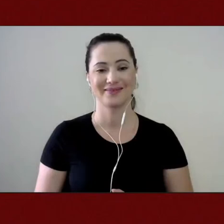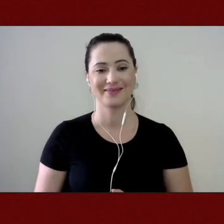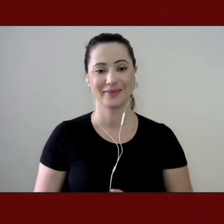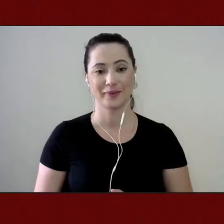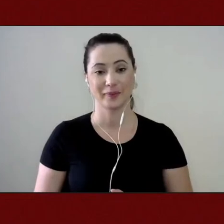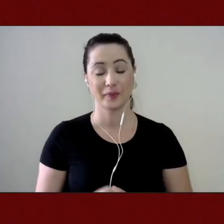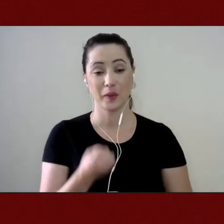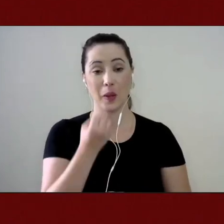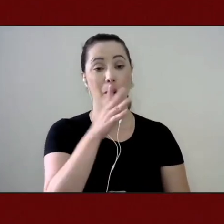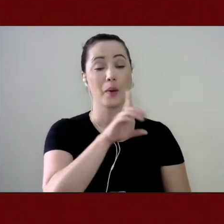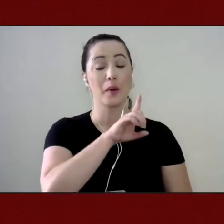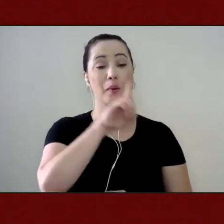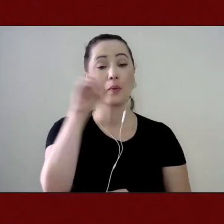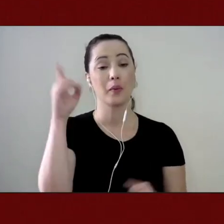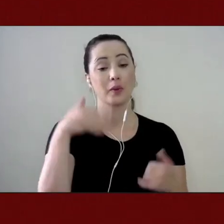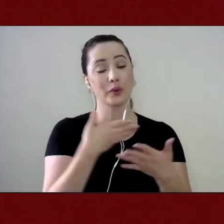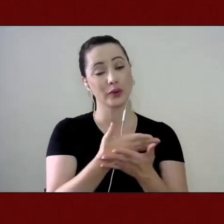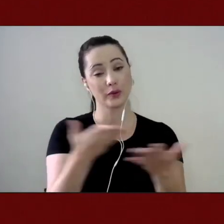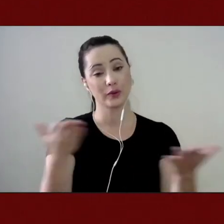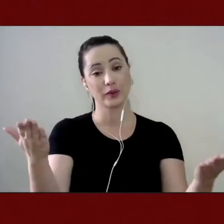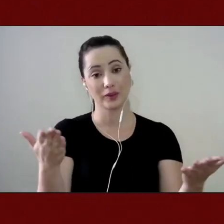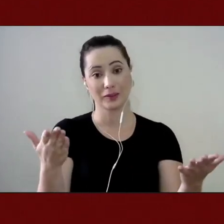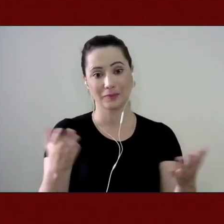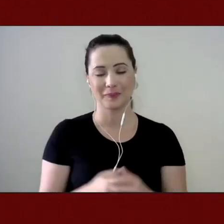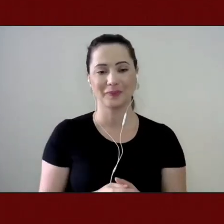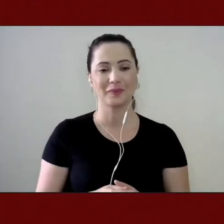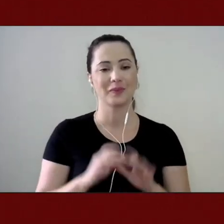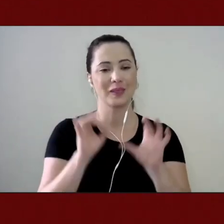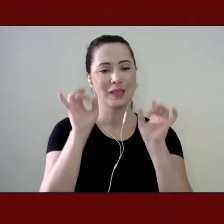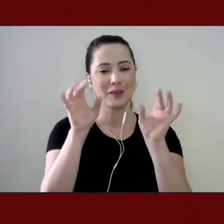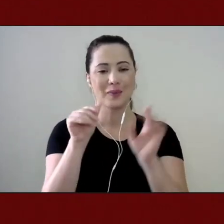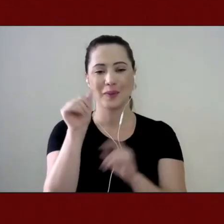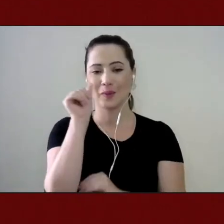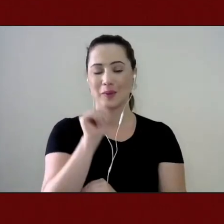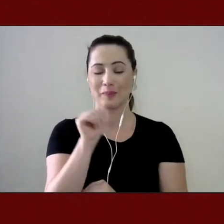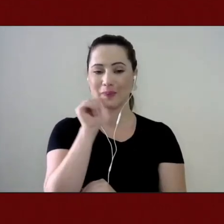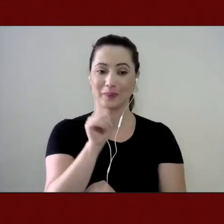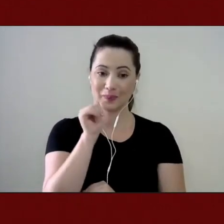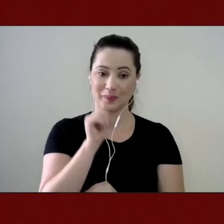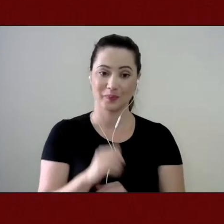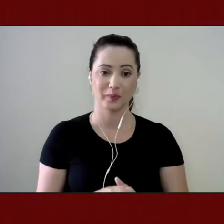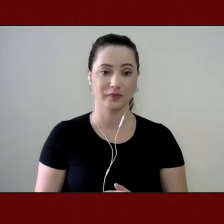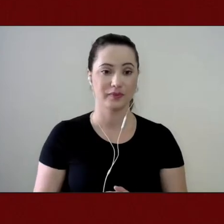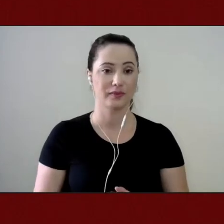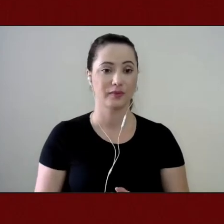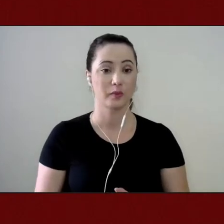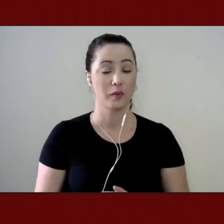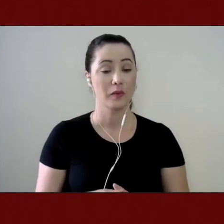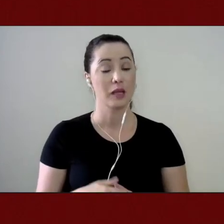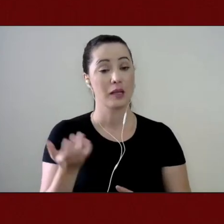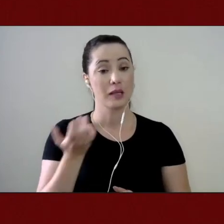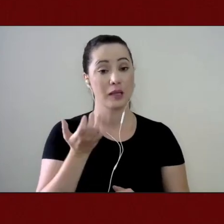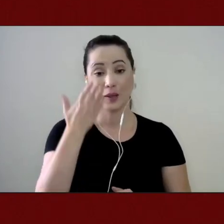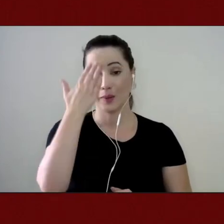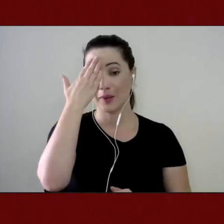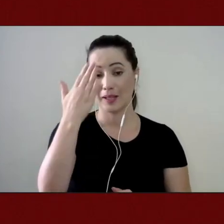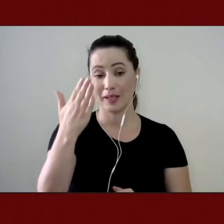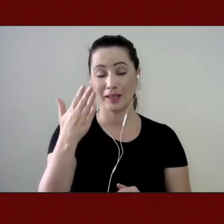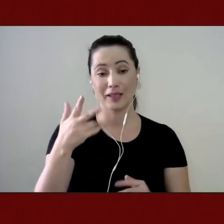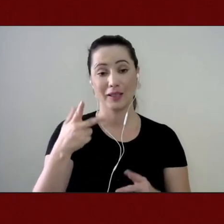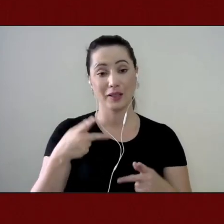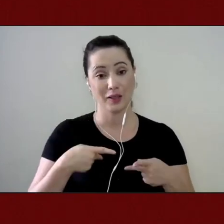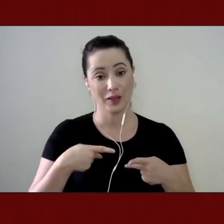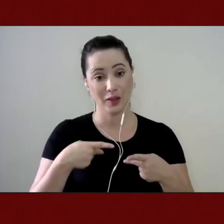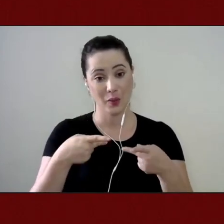Bom dia a todos e todas, especialmente as mulheres. Gostaria de agradecer o convite para estar aqui, espero